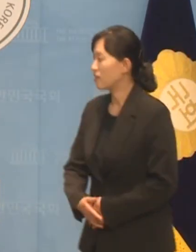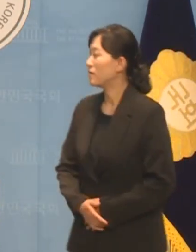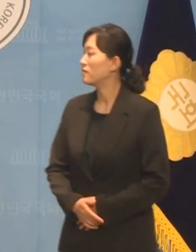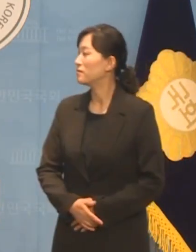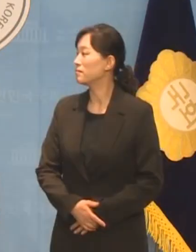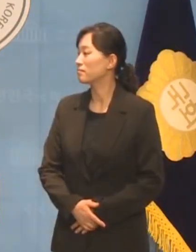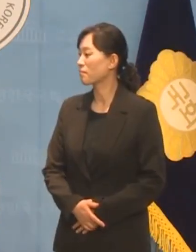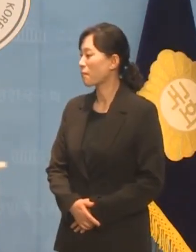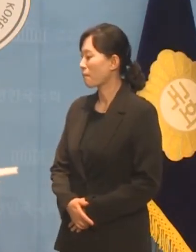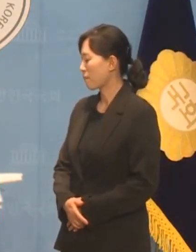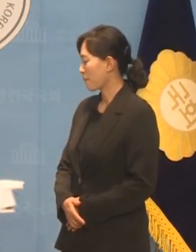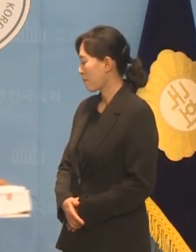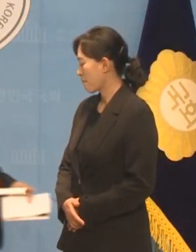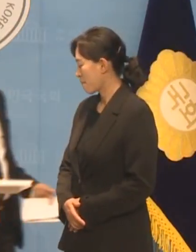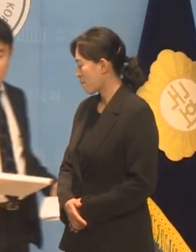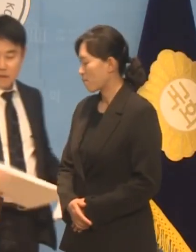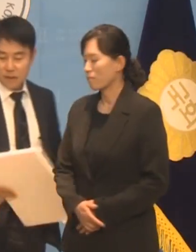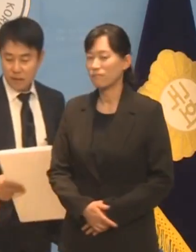배부를 좀 해야 되는데.